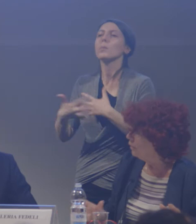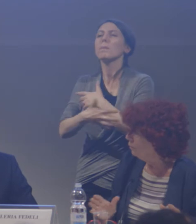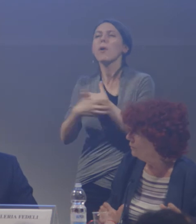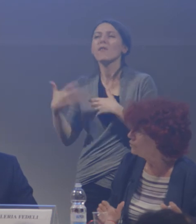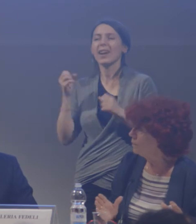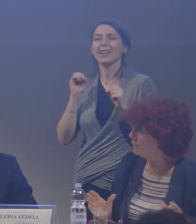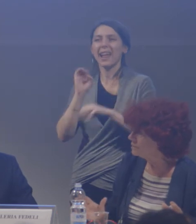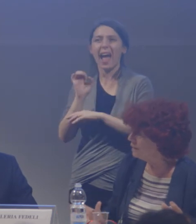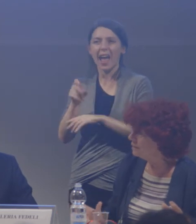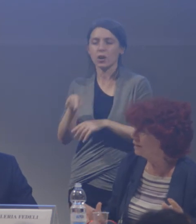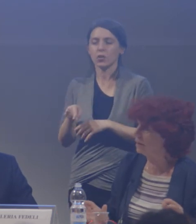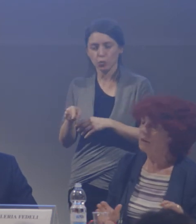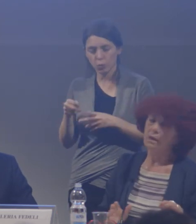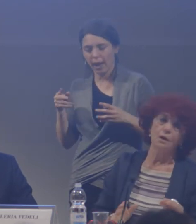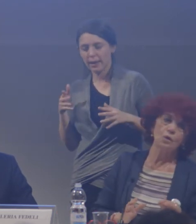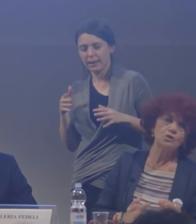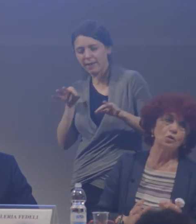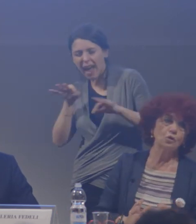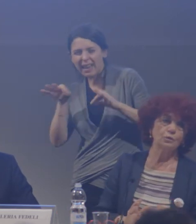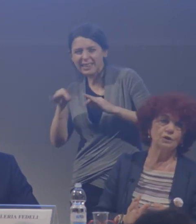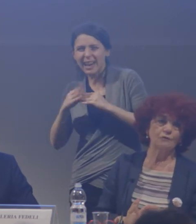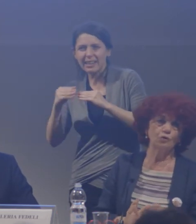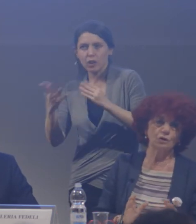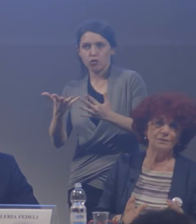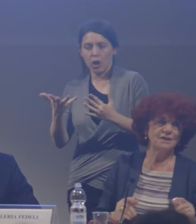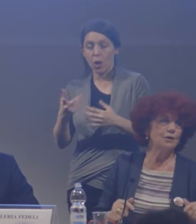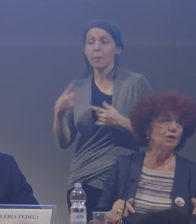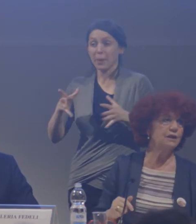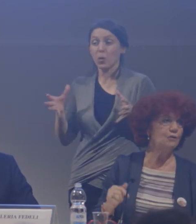educativa, e ho messo a presiedere questo gruppo